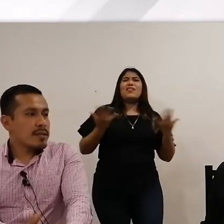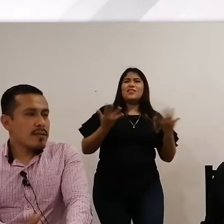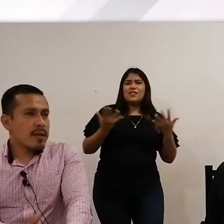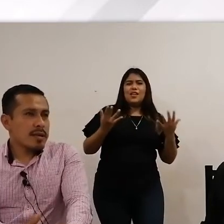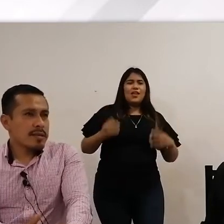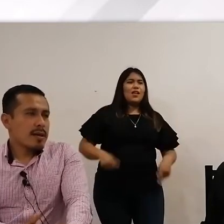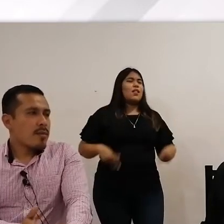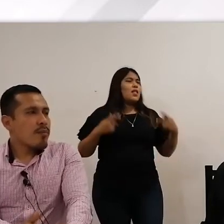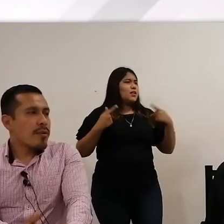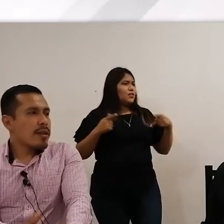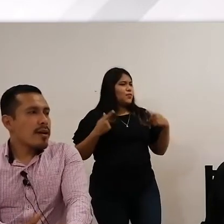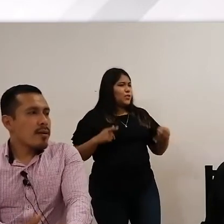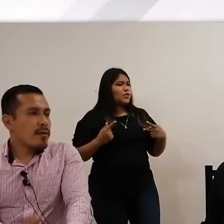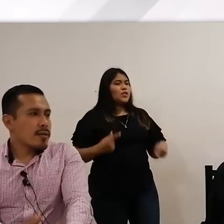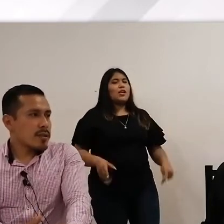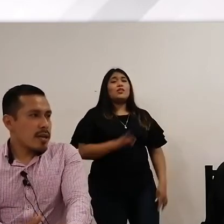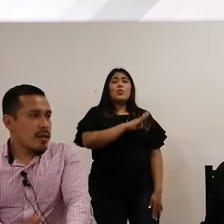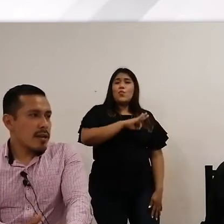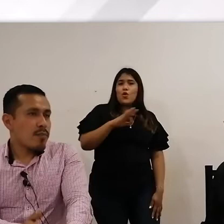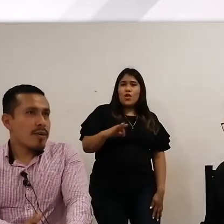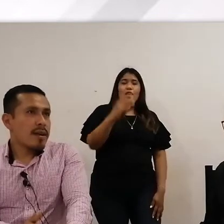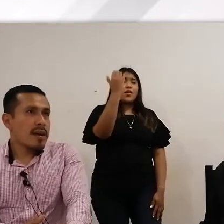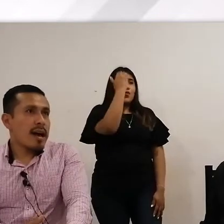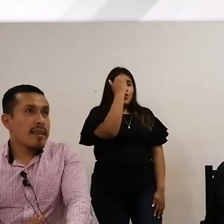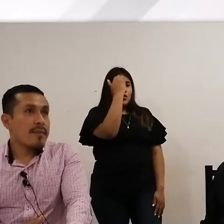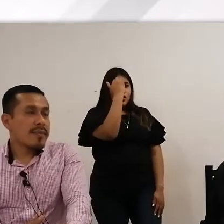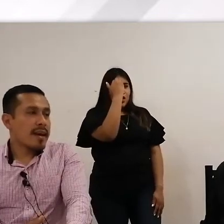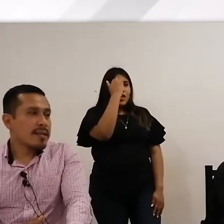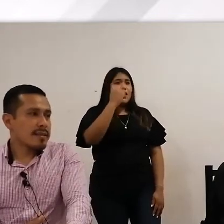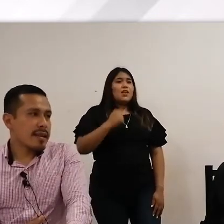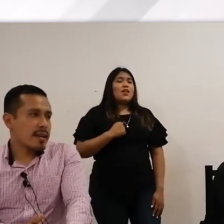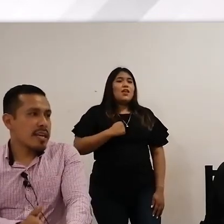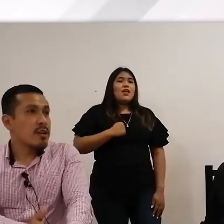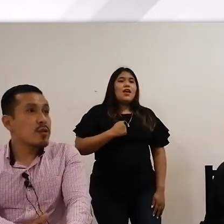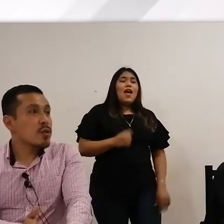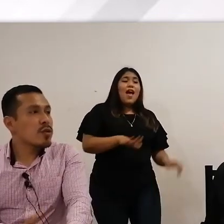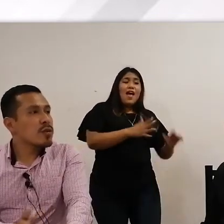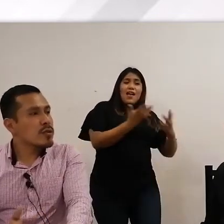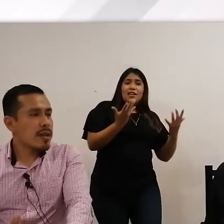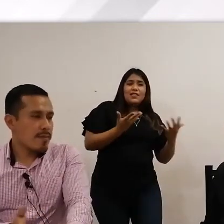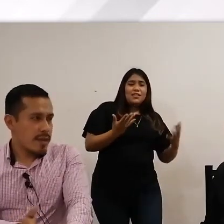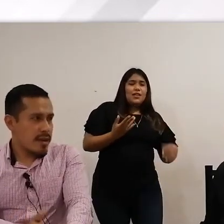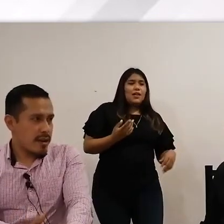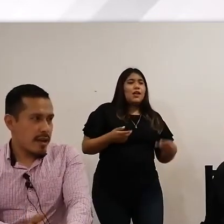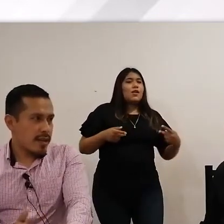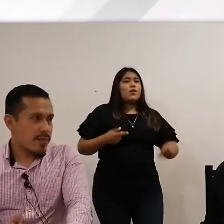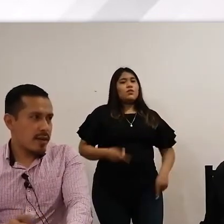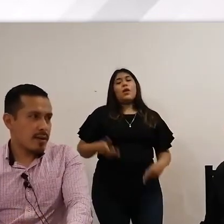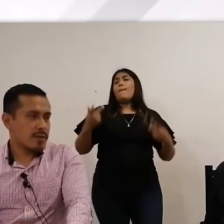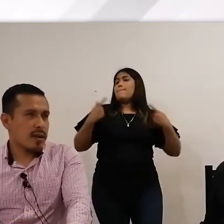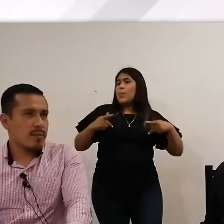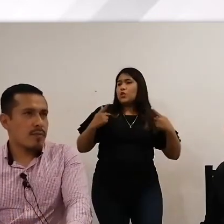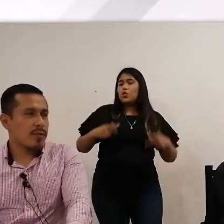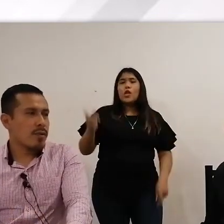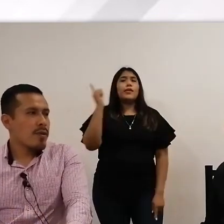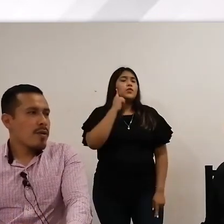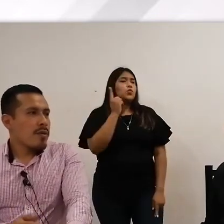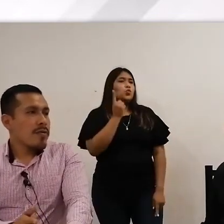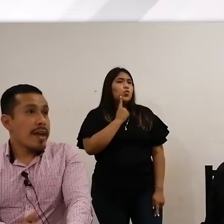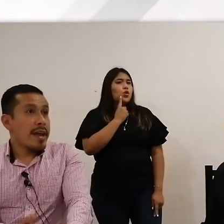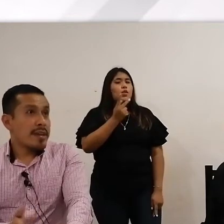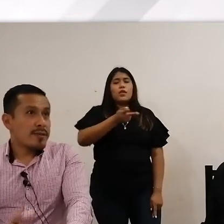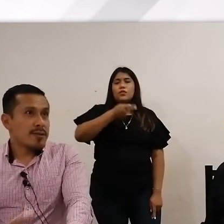las personas puedan conocer y puedan adaptarse, y nosotros también adaptarnos al